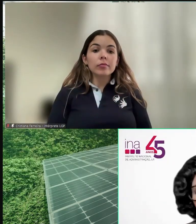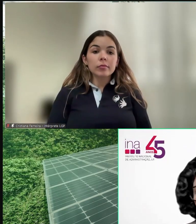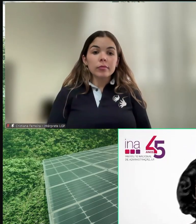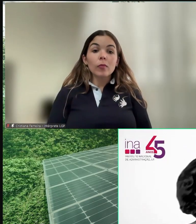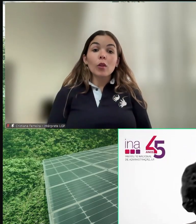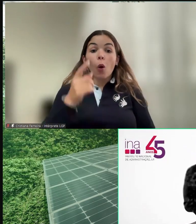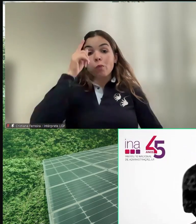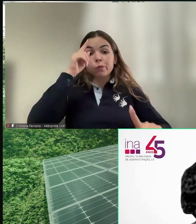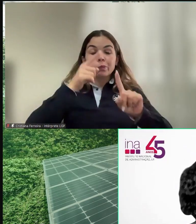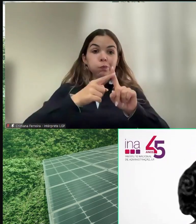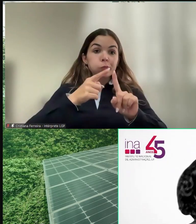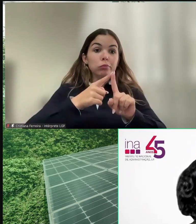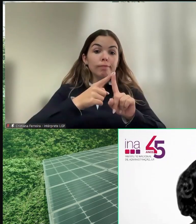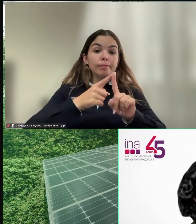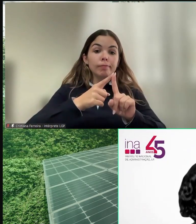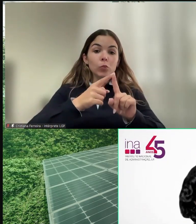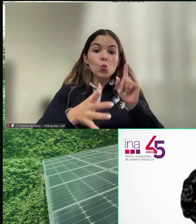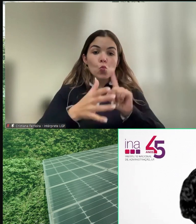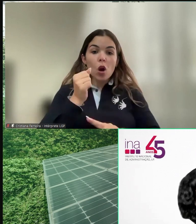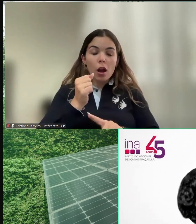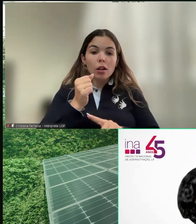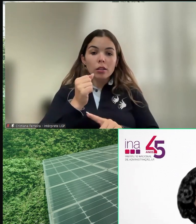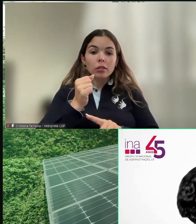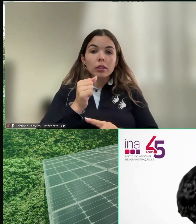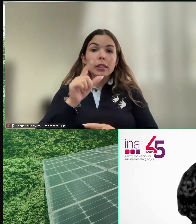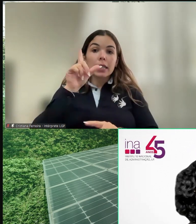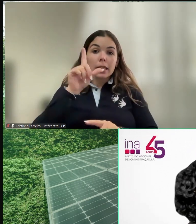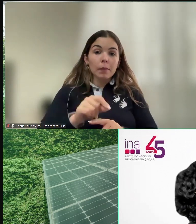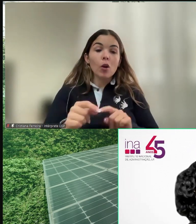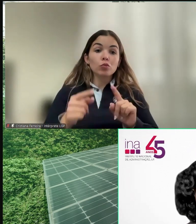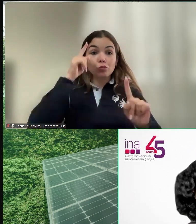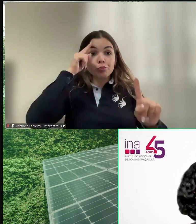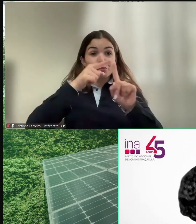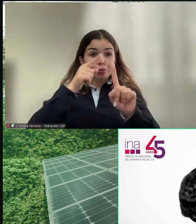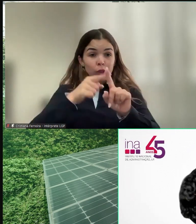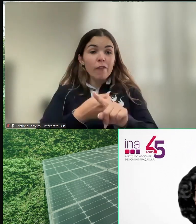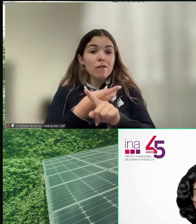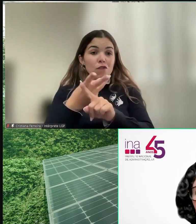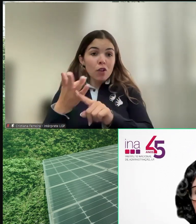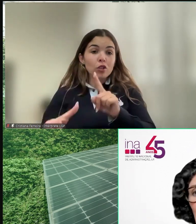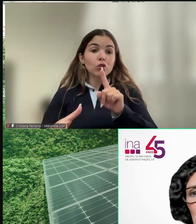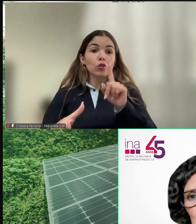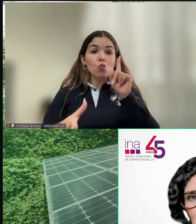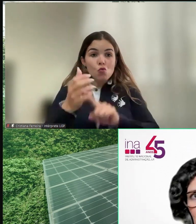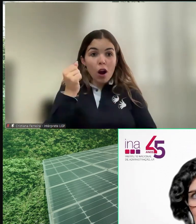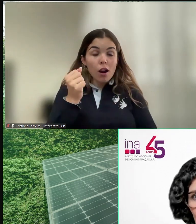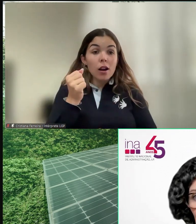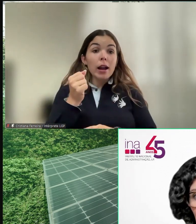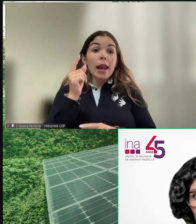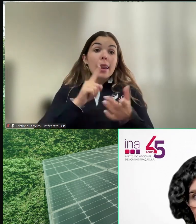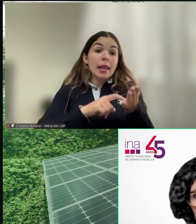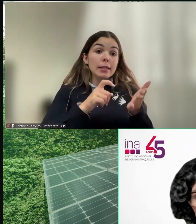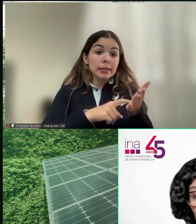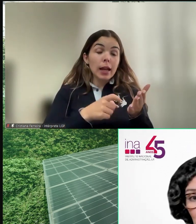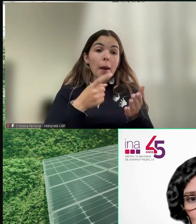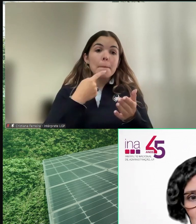o objetivo seja atingido, os objetivos sejam atingidos, será mesmo necessário termos em conta as